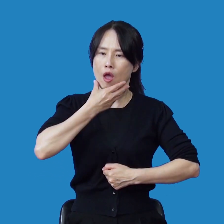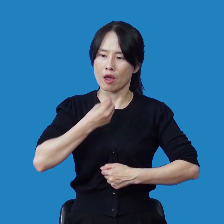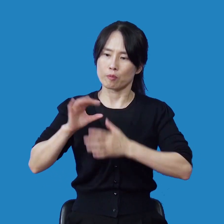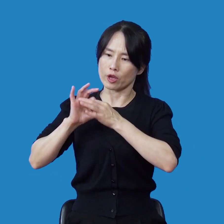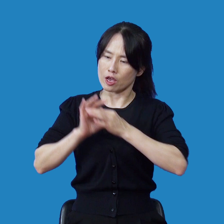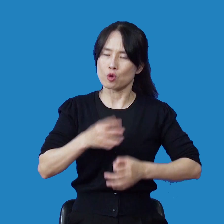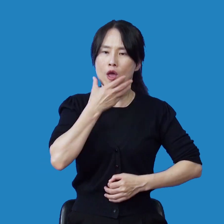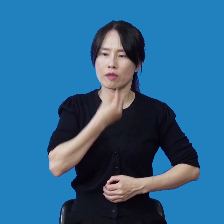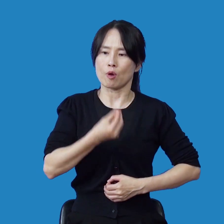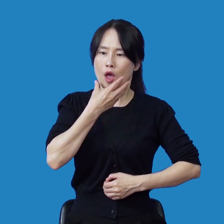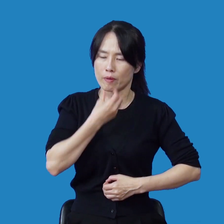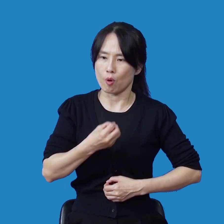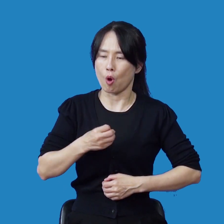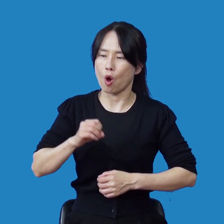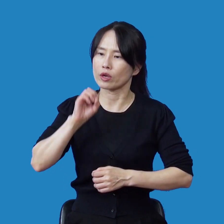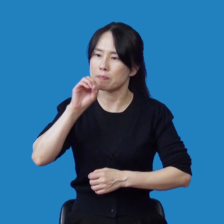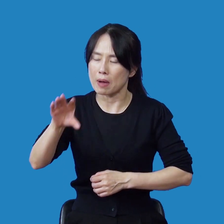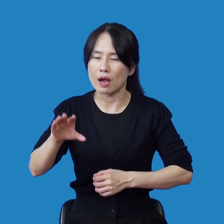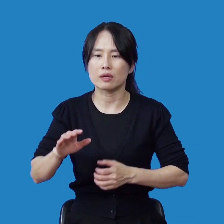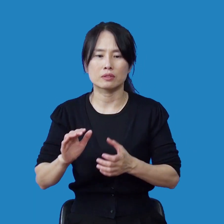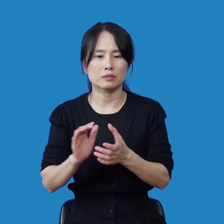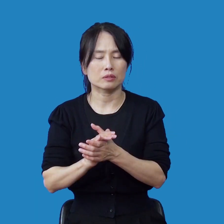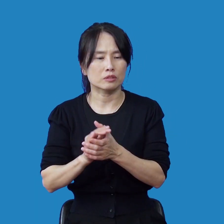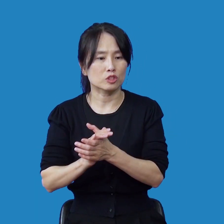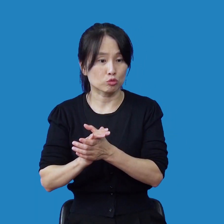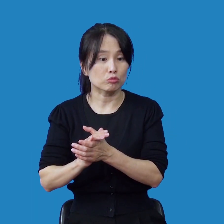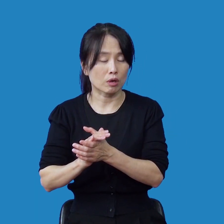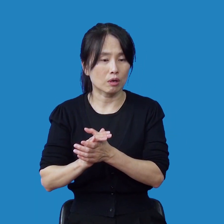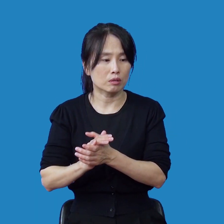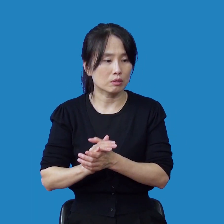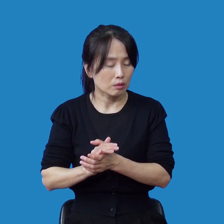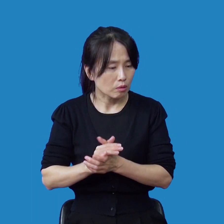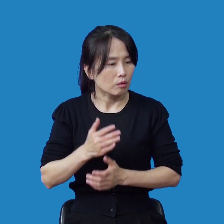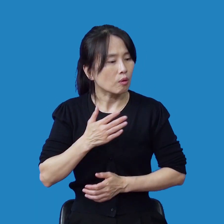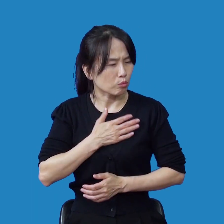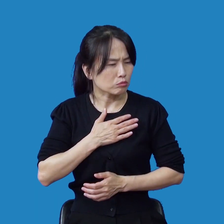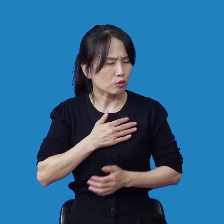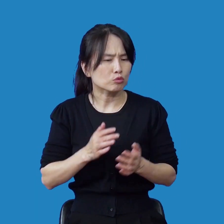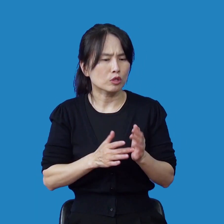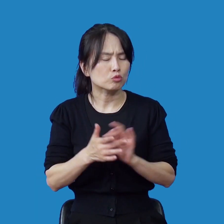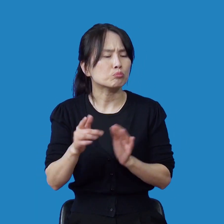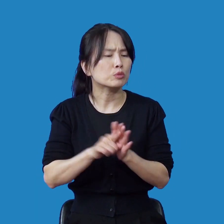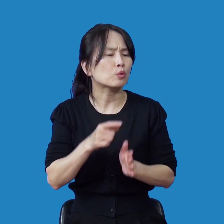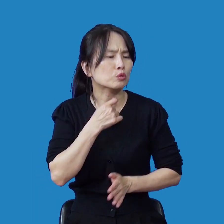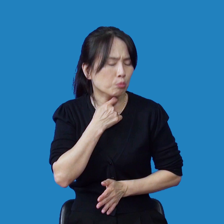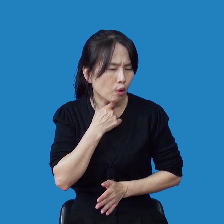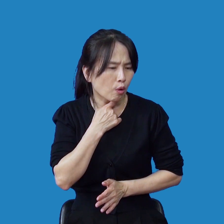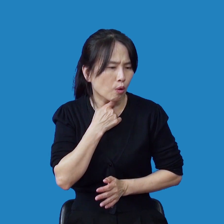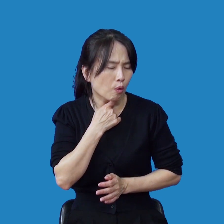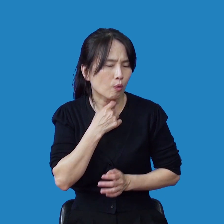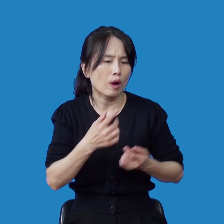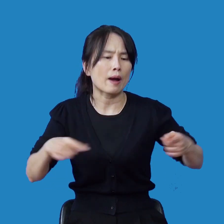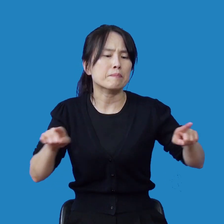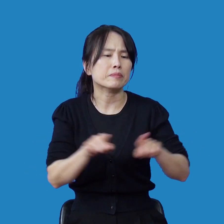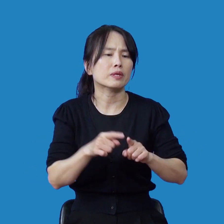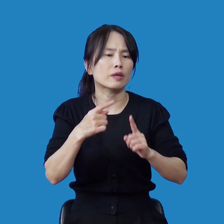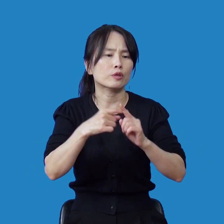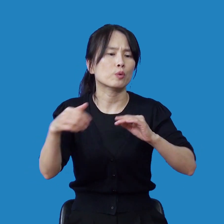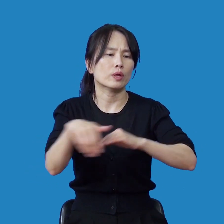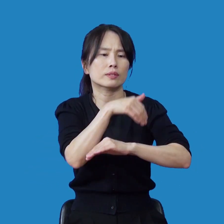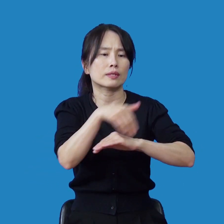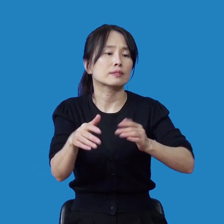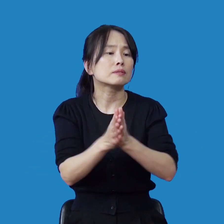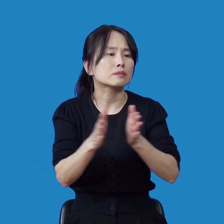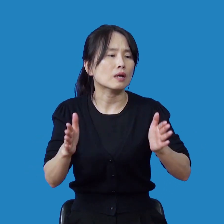했습니다. 마침내 그 불신자 룸메이트가 자기도 예수 믿겠다고 하고 교회에 나가기를 시작했습니다.